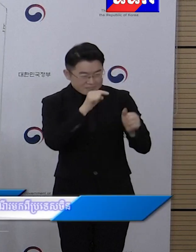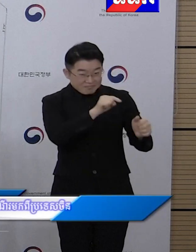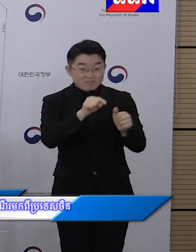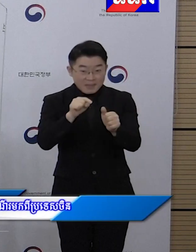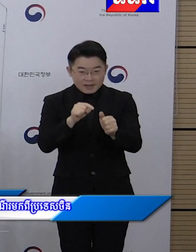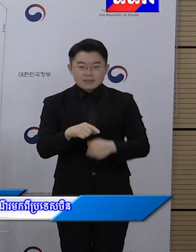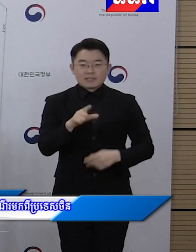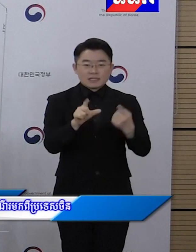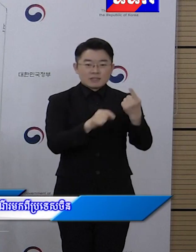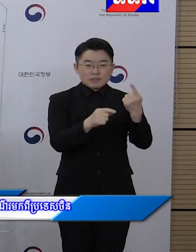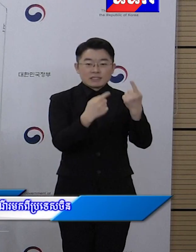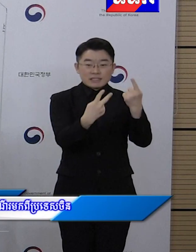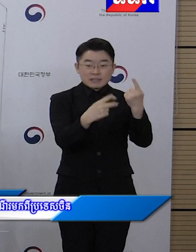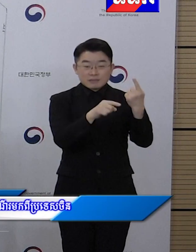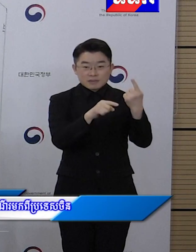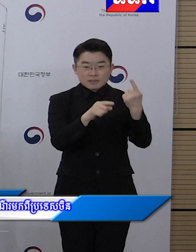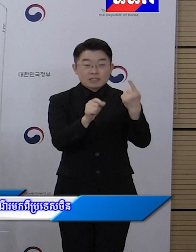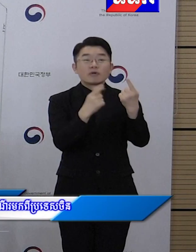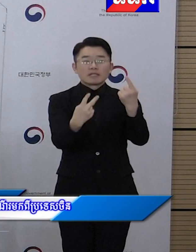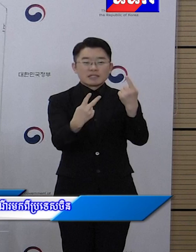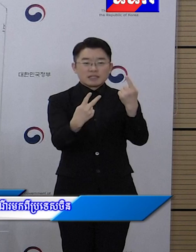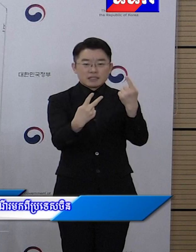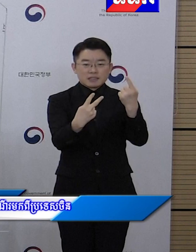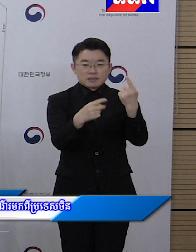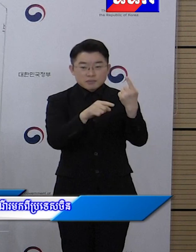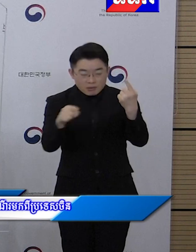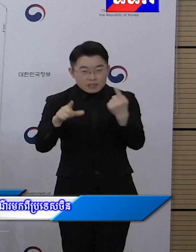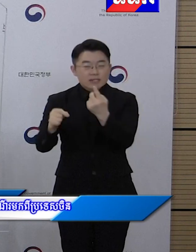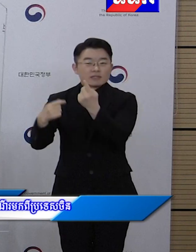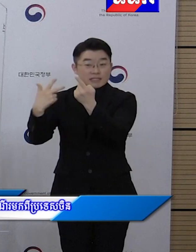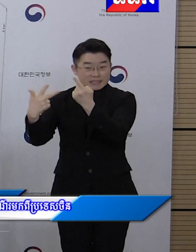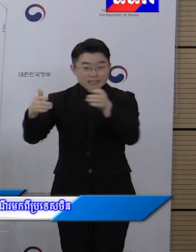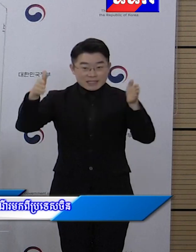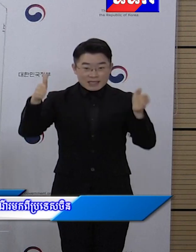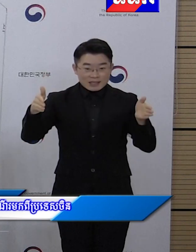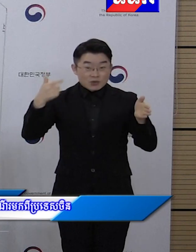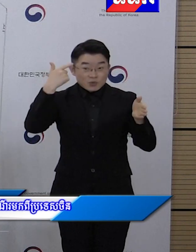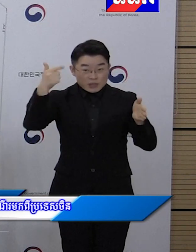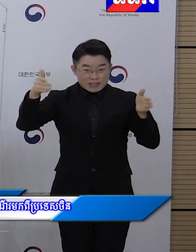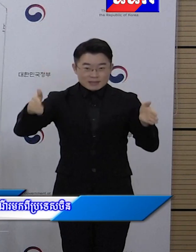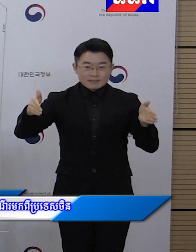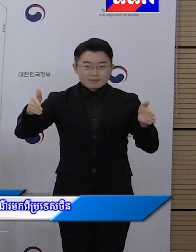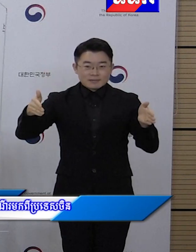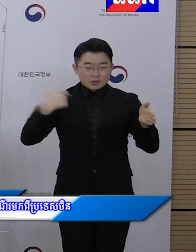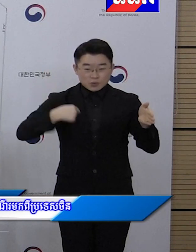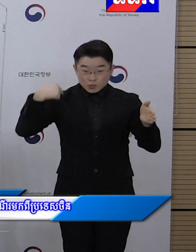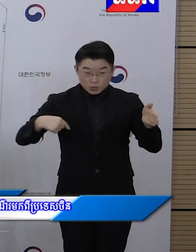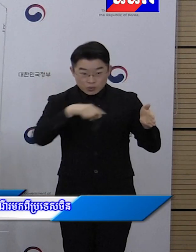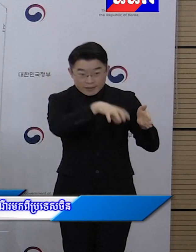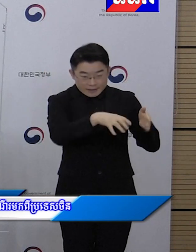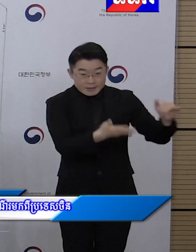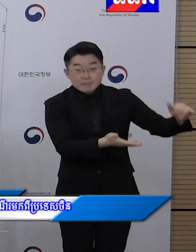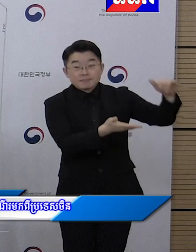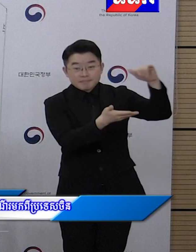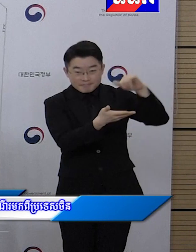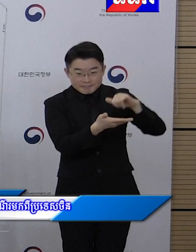ងជាមន្ត្រីទីភ្នាក់ងារគ្រប់គ្រងនិងបង្ការជំងឺកូរ៉េបាននិយាយនៅក្នុងសន្និសីទខ្លីមួយថាអត្រាវិជ្ជមានត្រូវបានកាត់បន្ថ